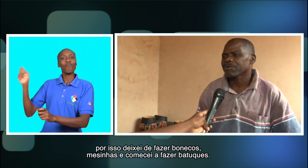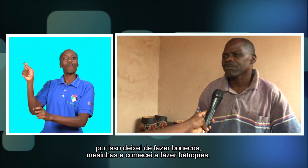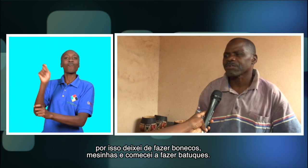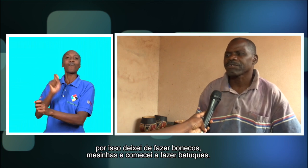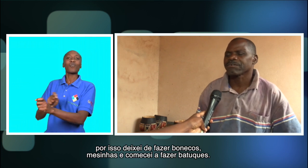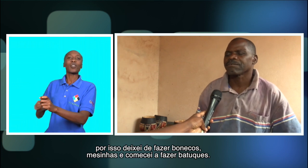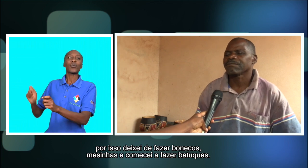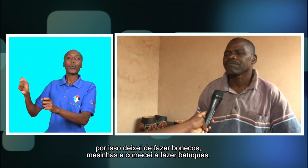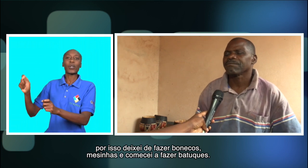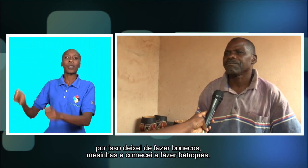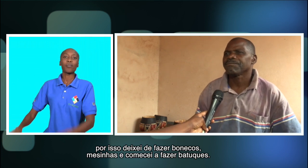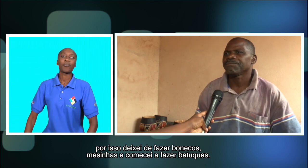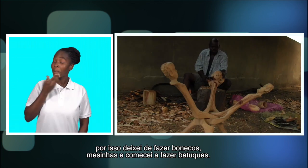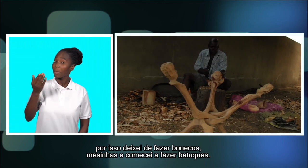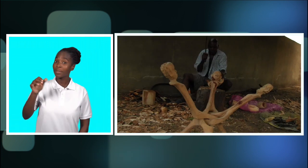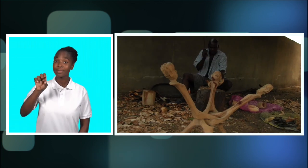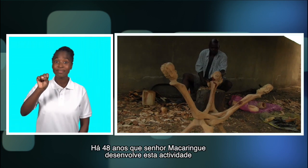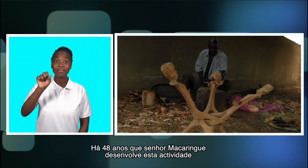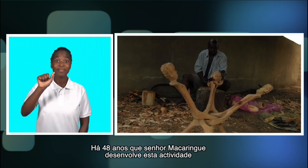conheci essas coisas.